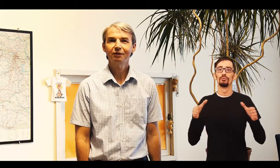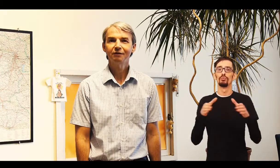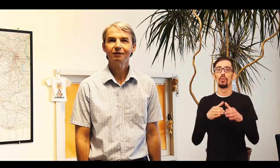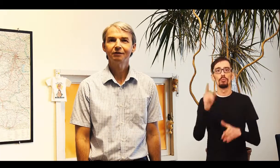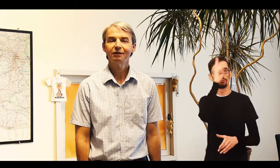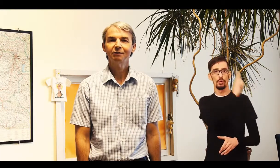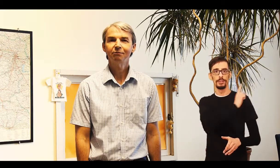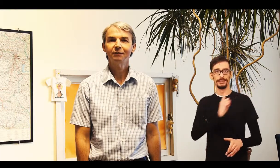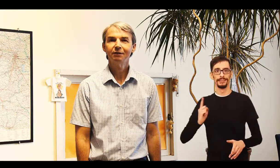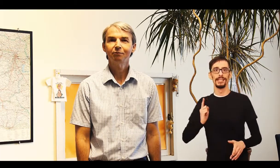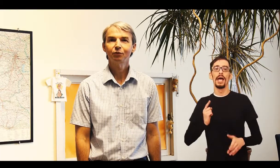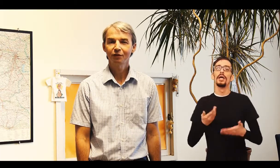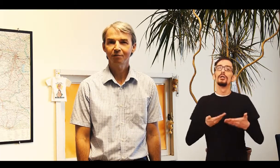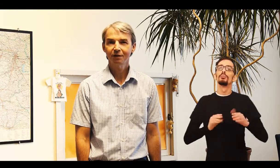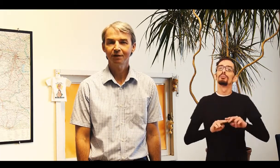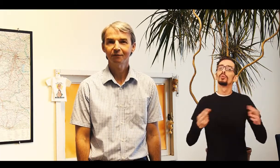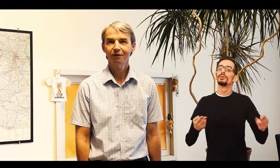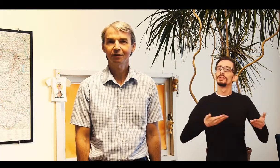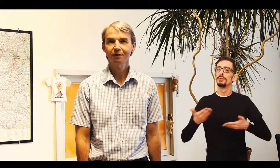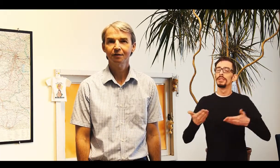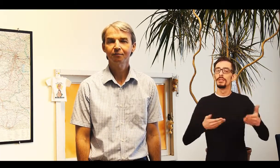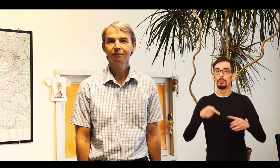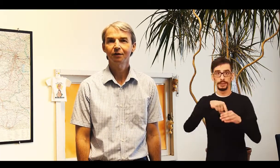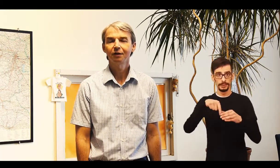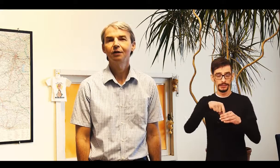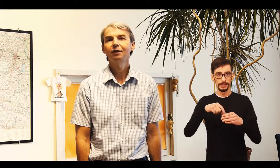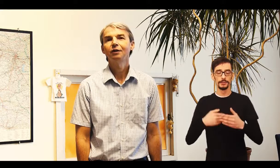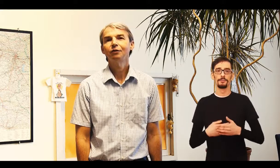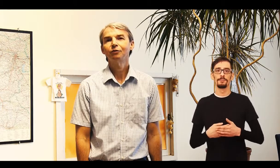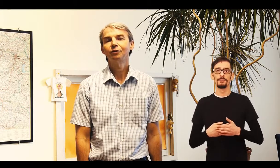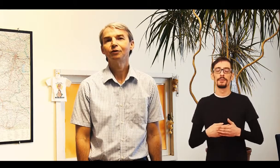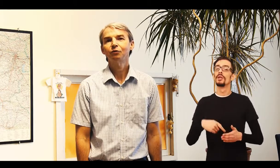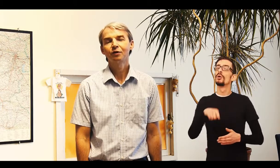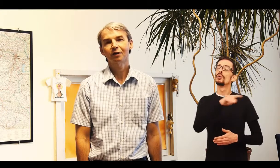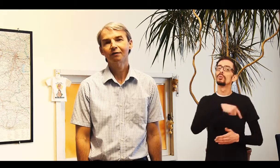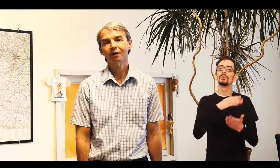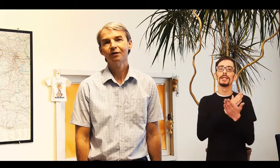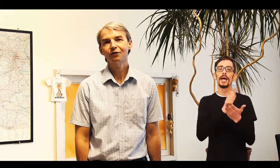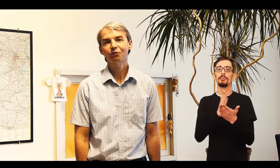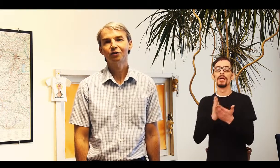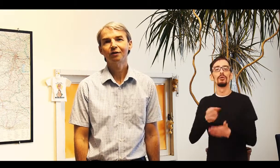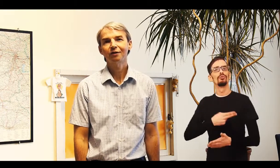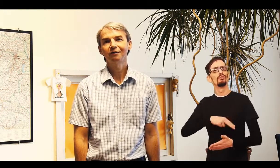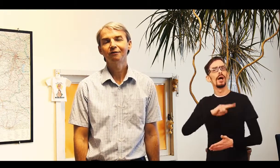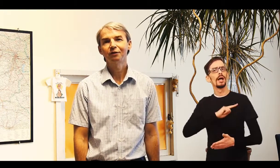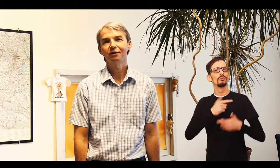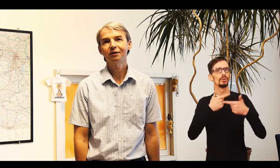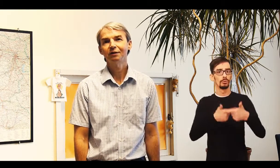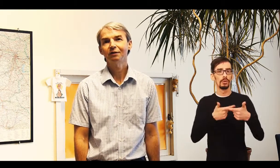Exekutive im Bundesministerium für Inneres. Unser Referat ist zuständig für die